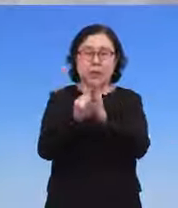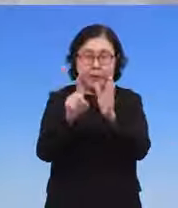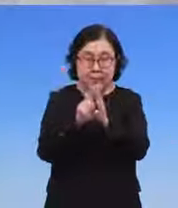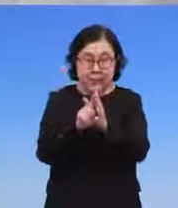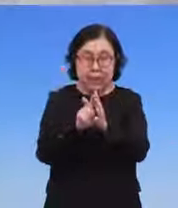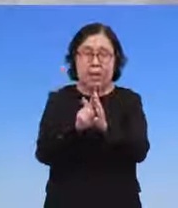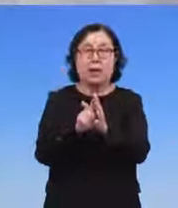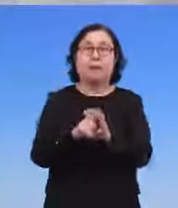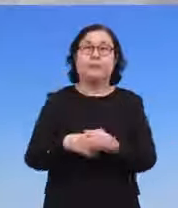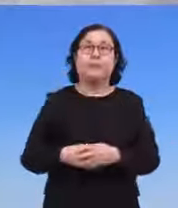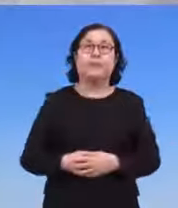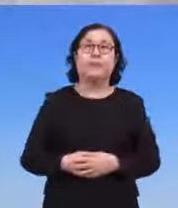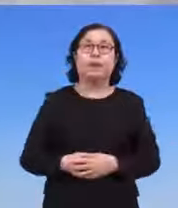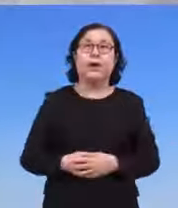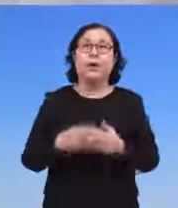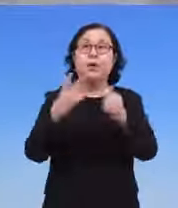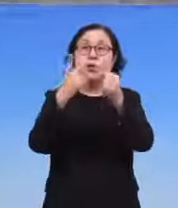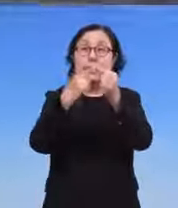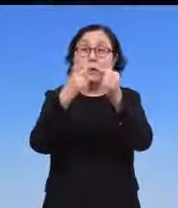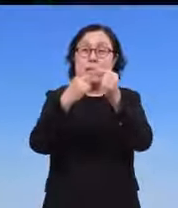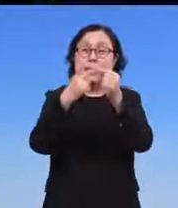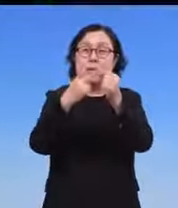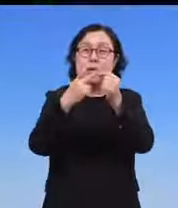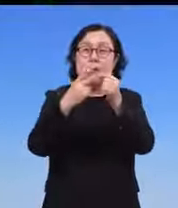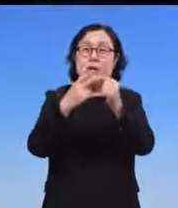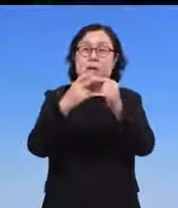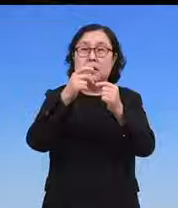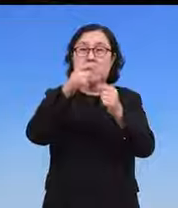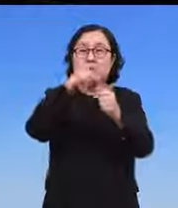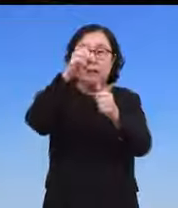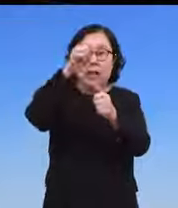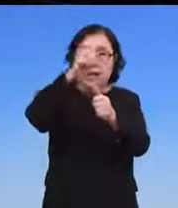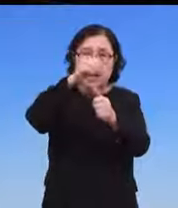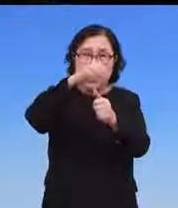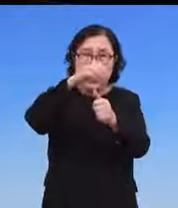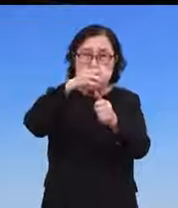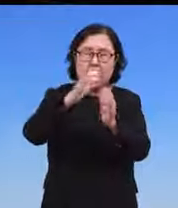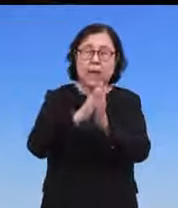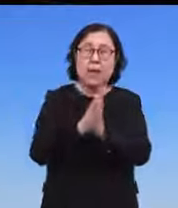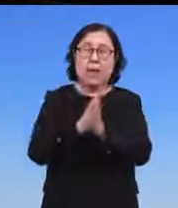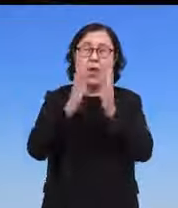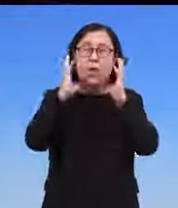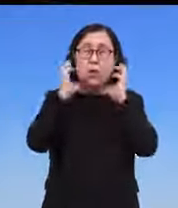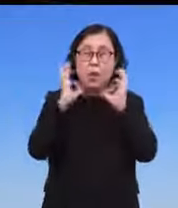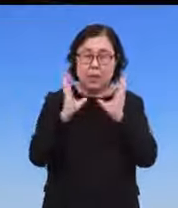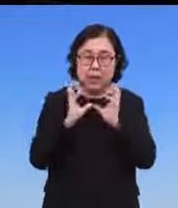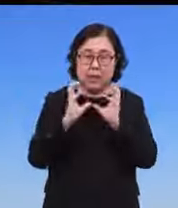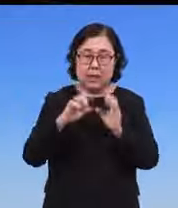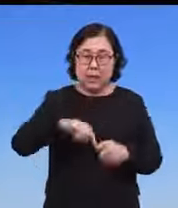중요한 진리고요. 그런가 하면은 두 번째로 세례 요한이 자기 스스로의